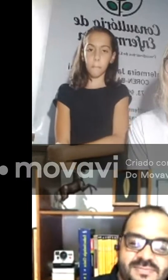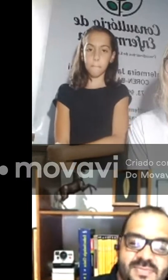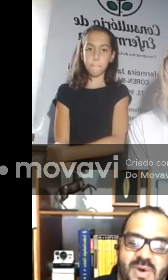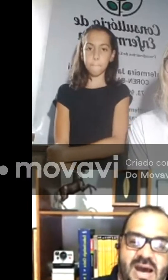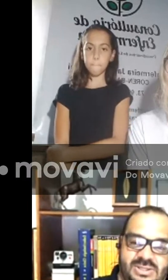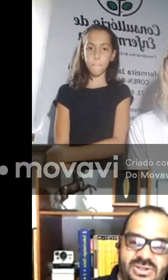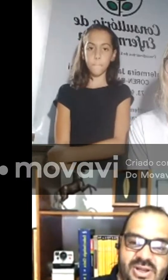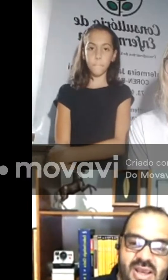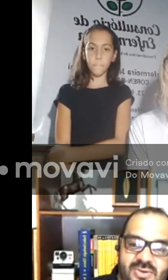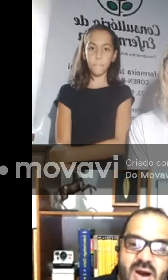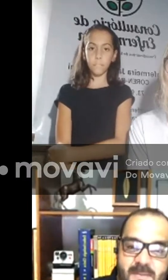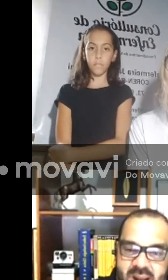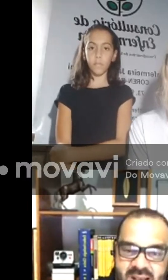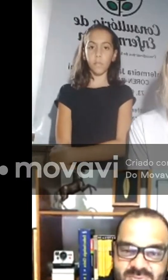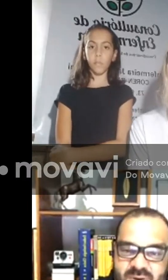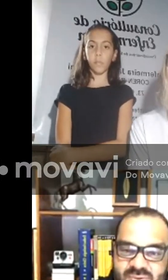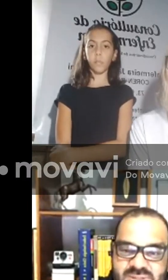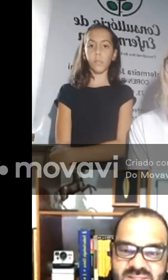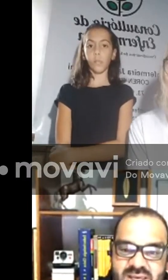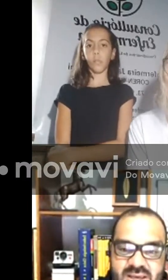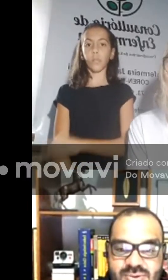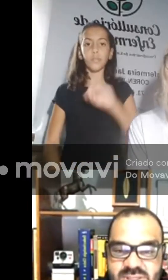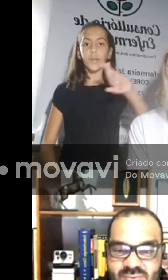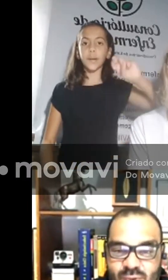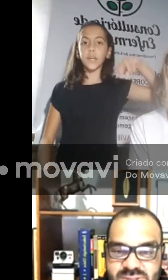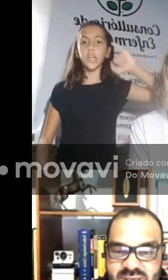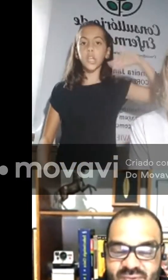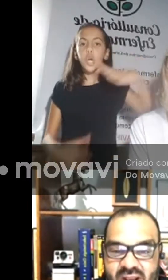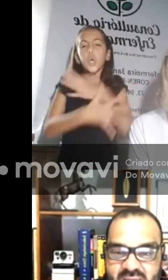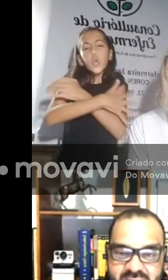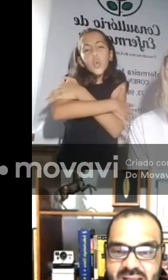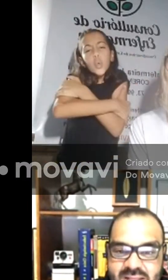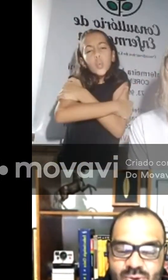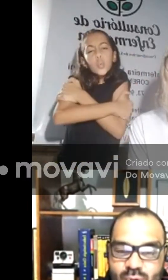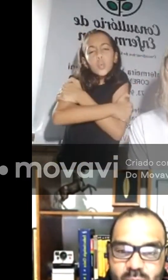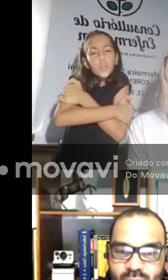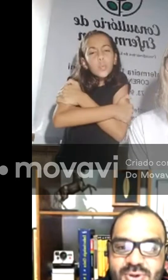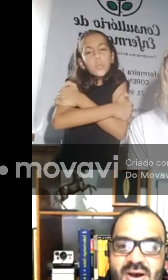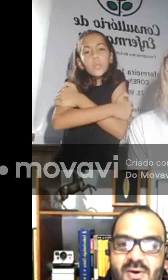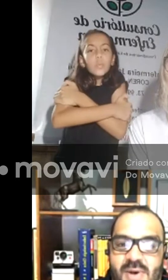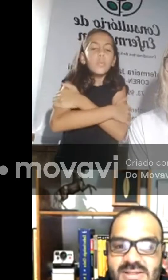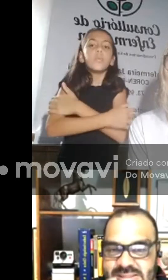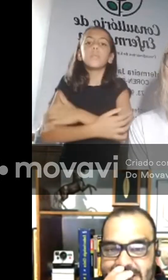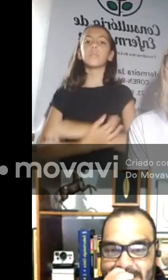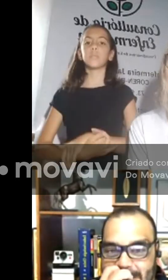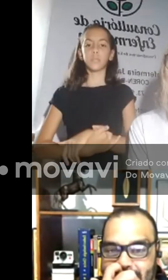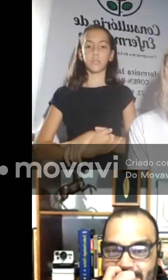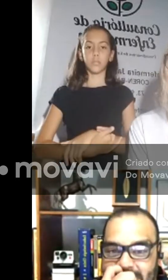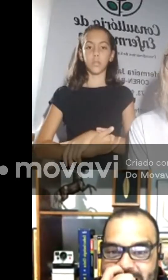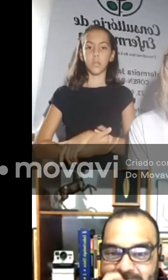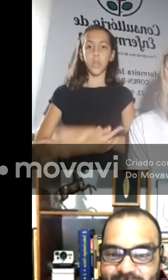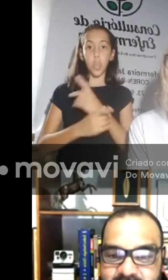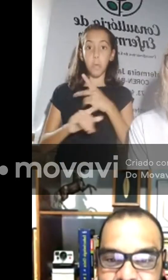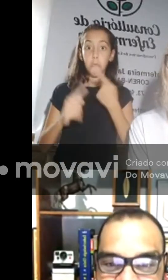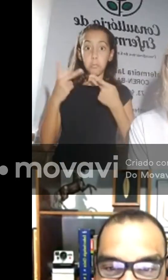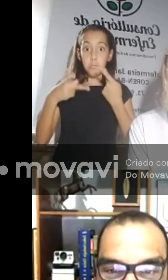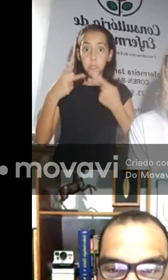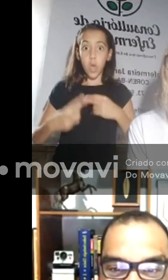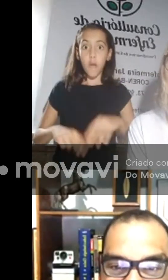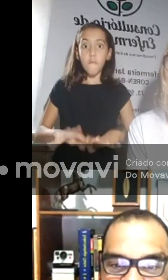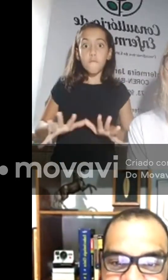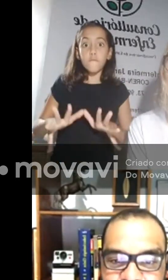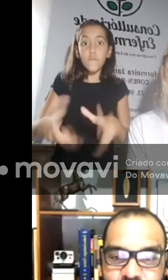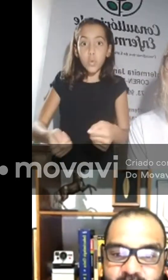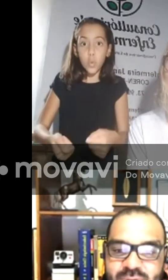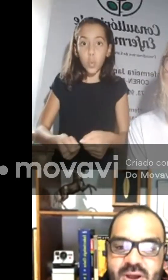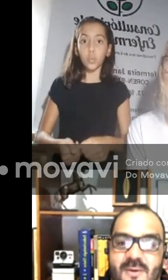aí, parte de Irênio, um abraço para vocês aí. Eu não sei se eu vou conseguir falar todo mundo, não, mas assim, eu não tenho nem